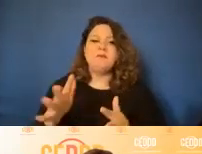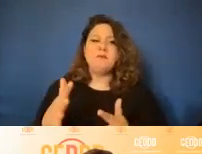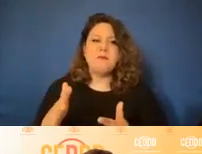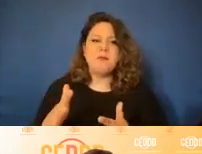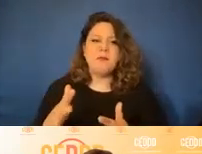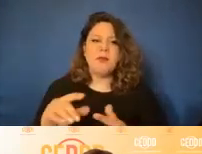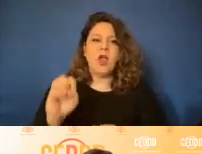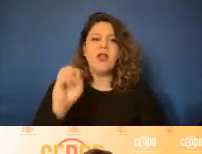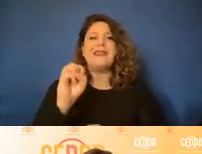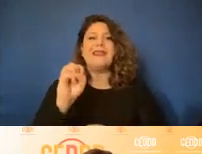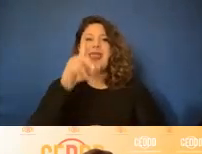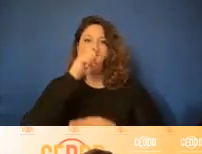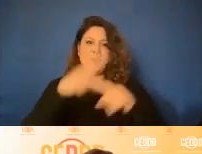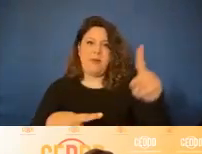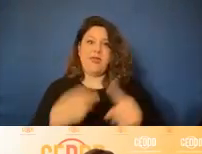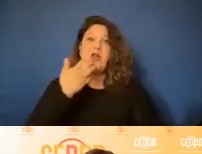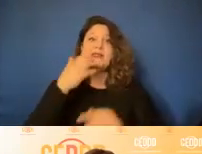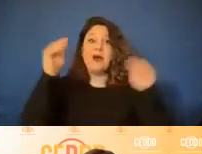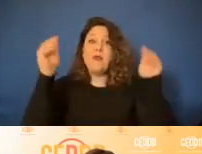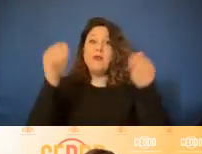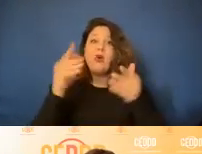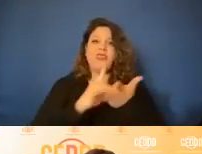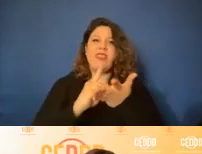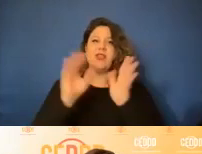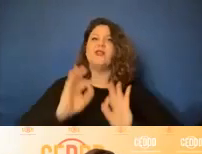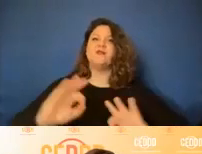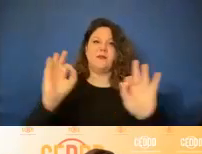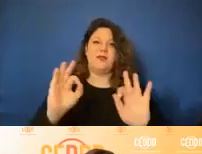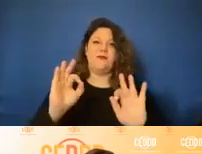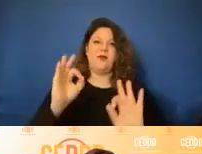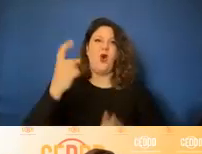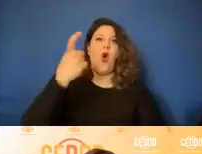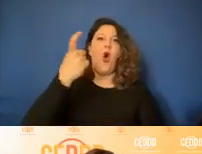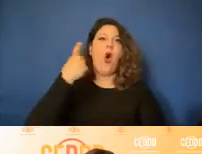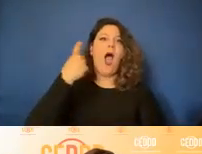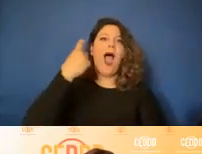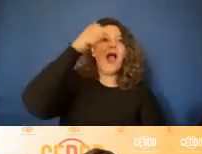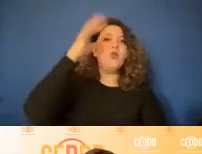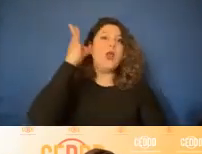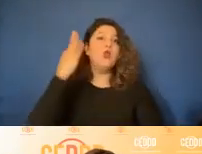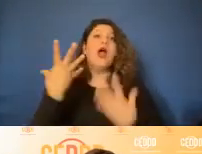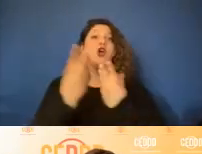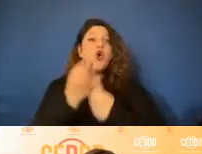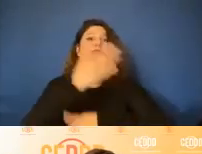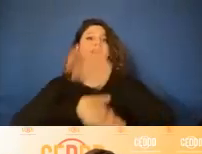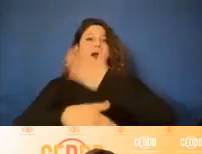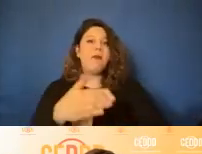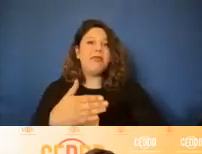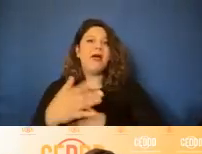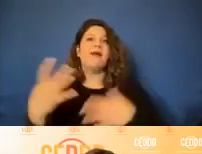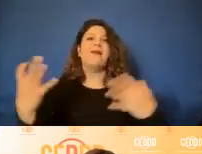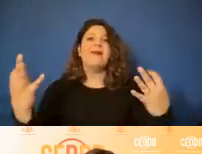nos centramos en datos específicos relativos a los alumnos o alumnas con discapacidad, los números